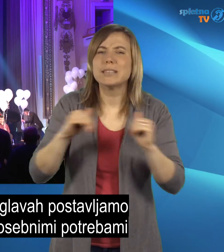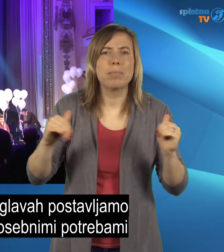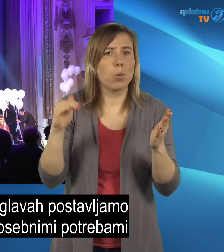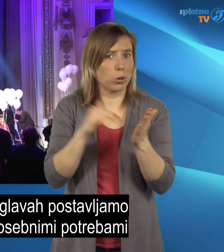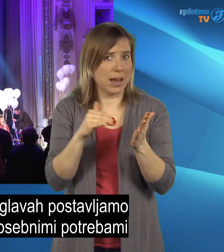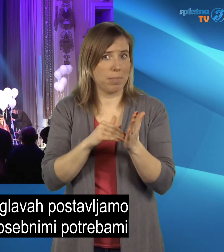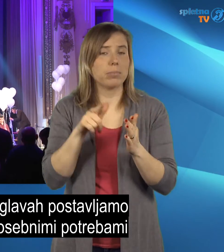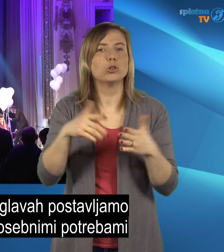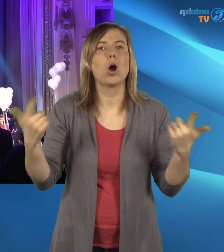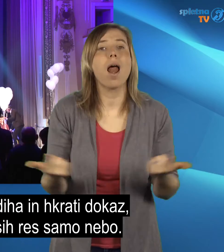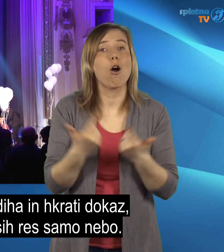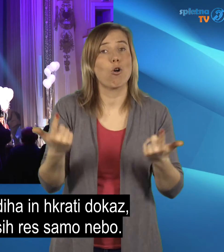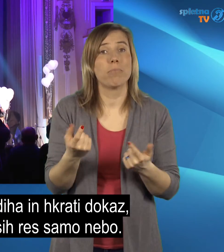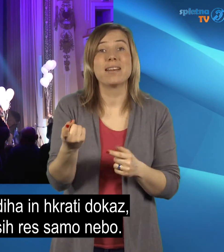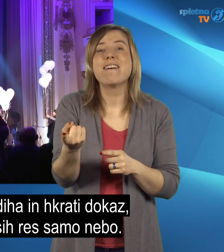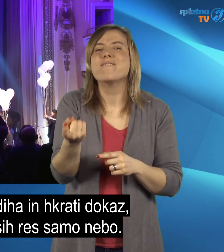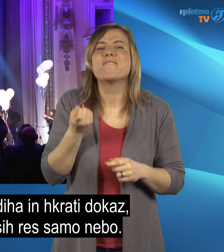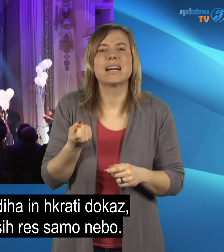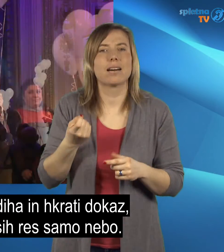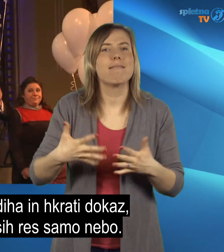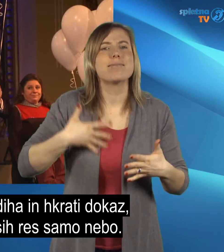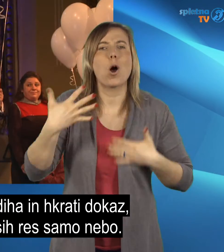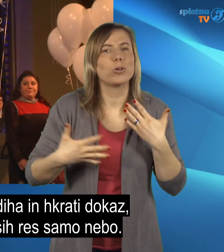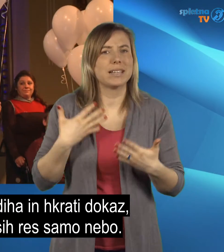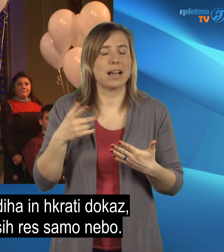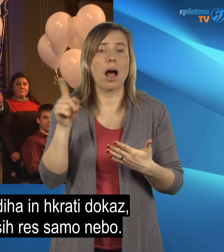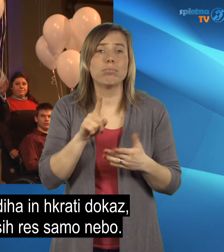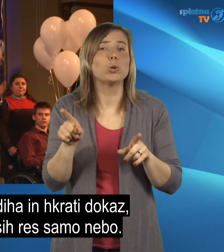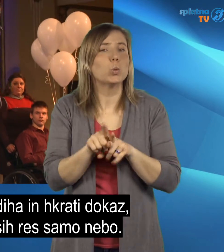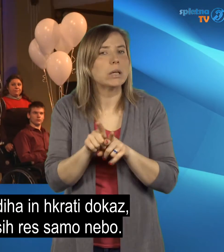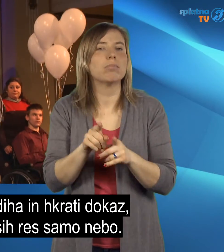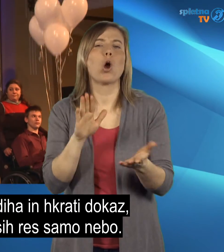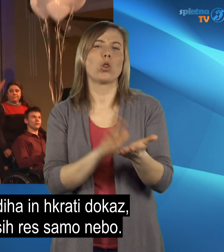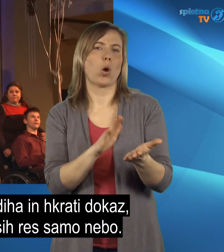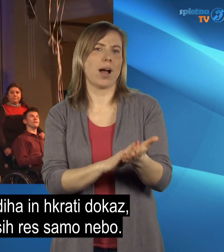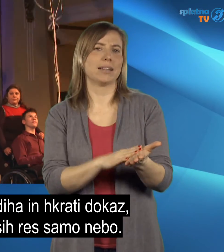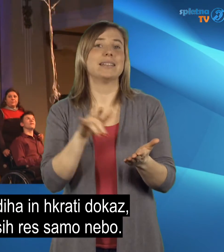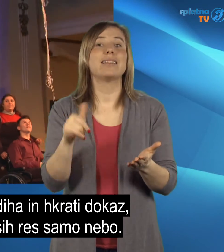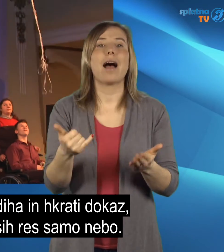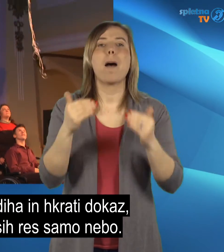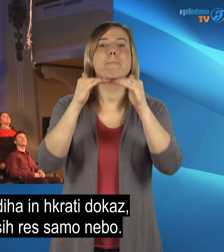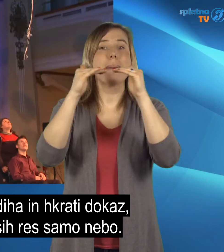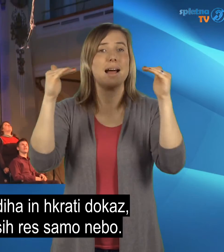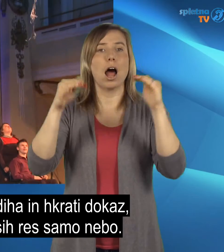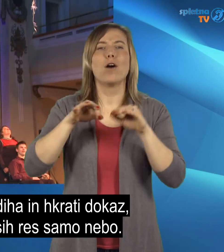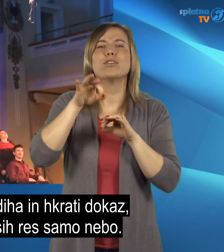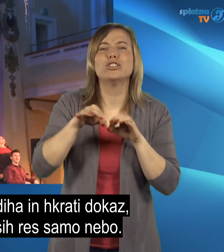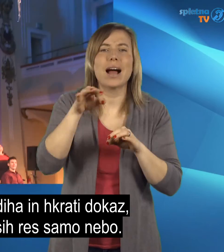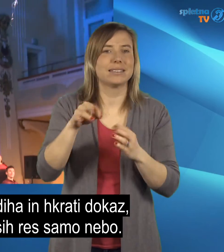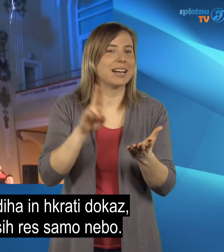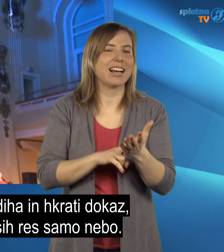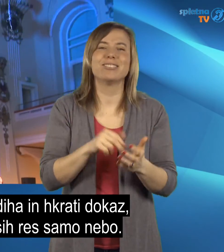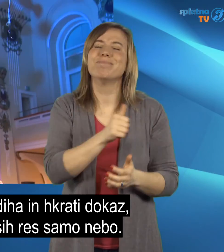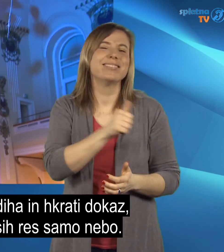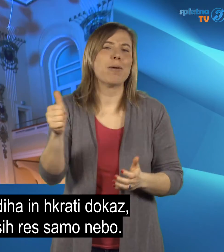Otroci s posebnimi potrebami so lahko vir navdiha in hkrati dokaz, da je meja včasih res samo nebo.